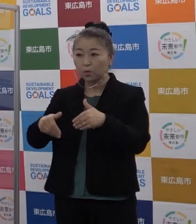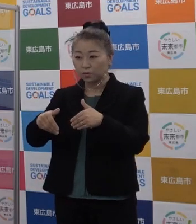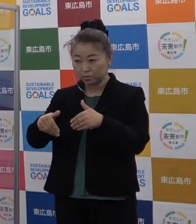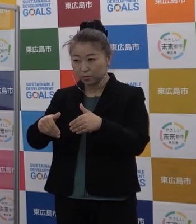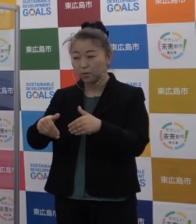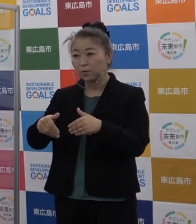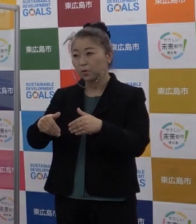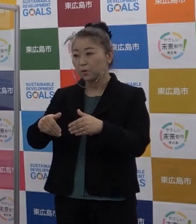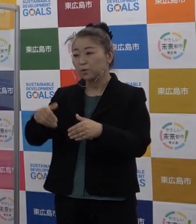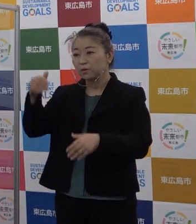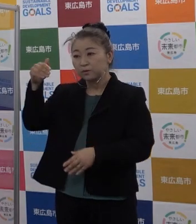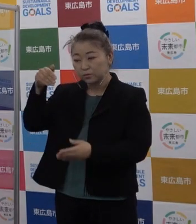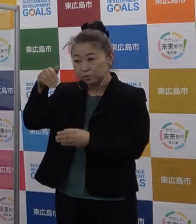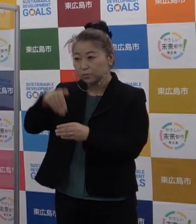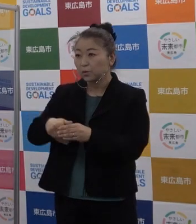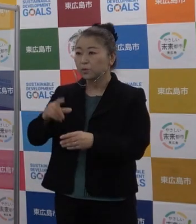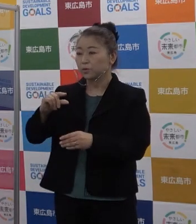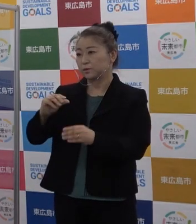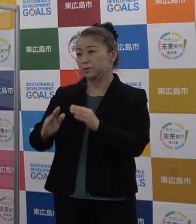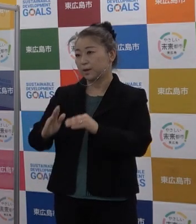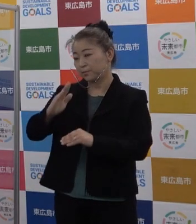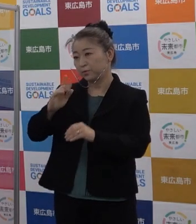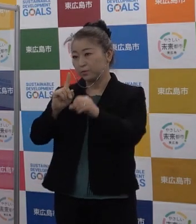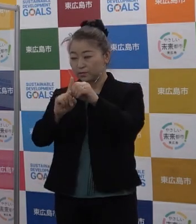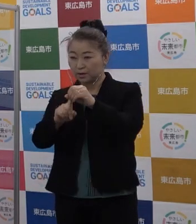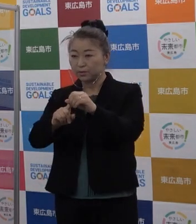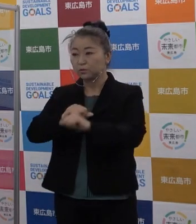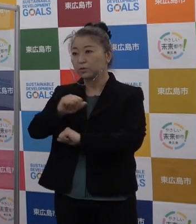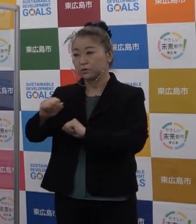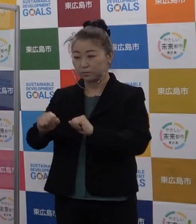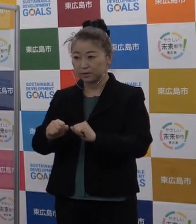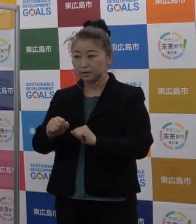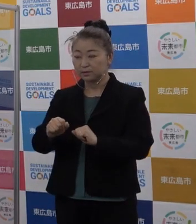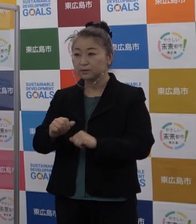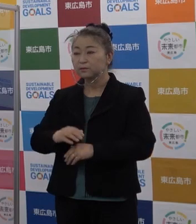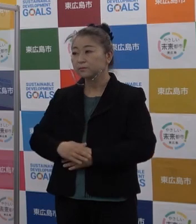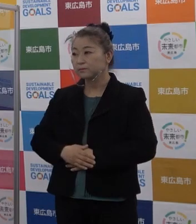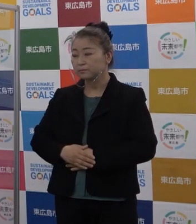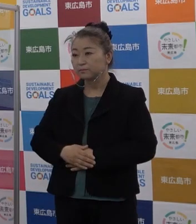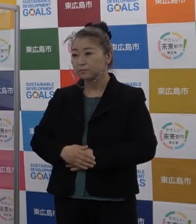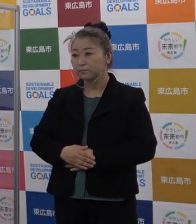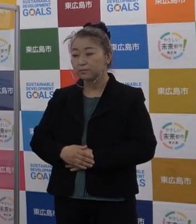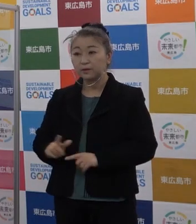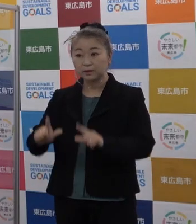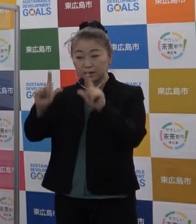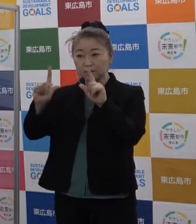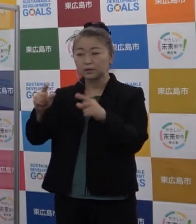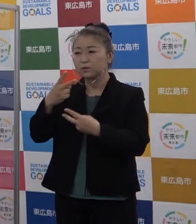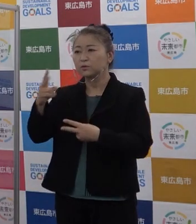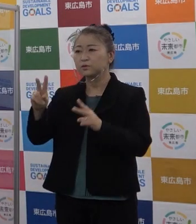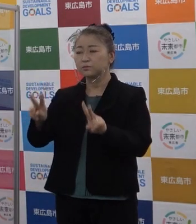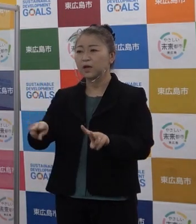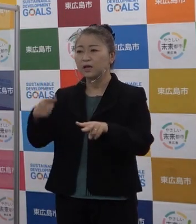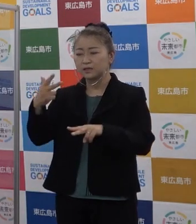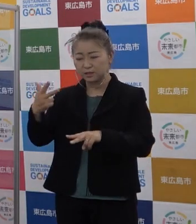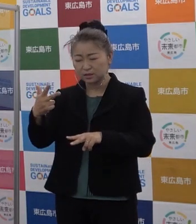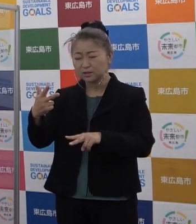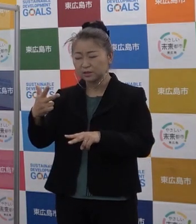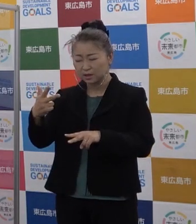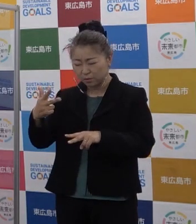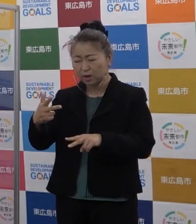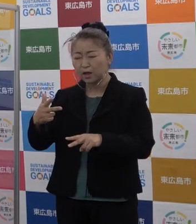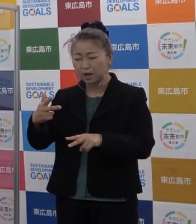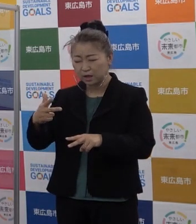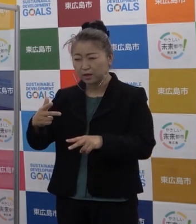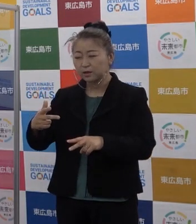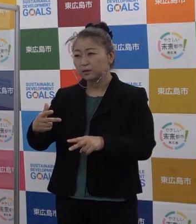。東広島の選挙における投票率というのは、県下でも低いという指摘が、か